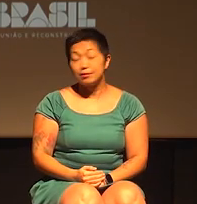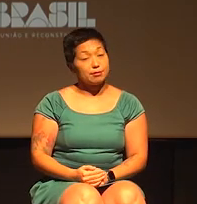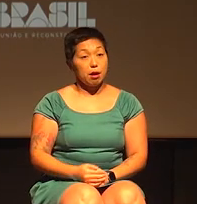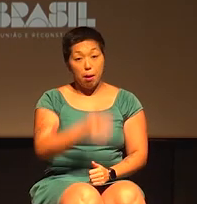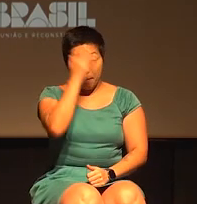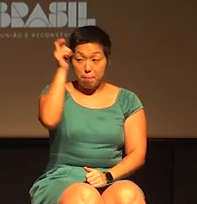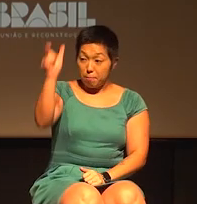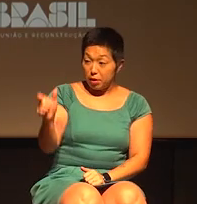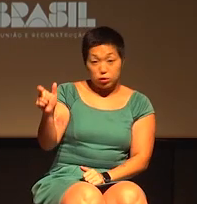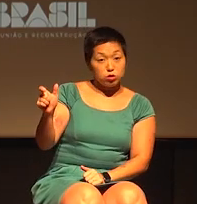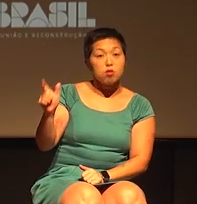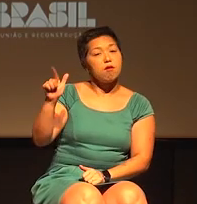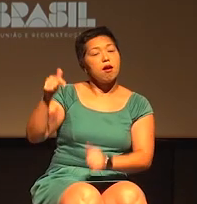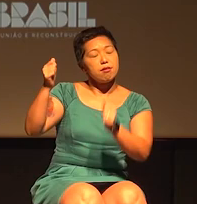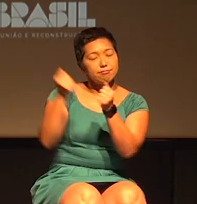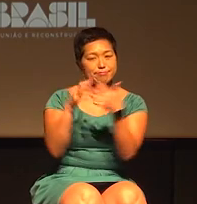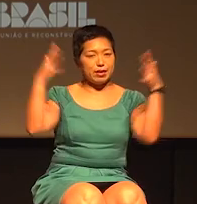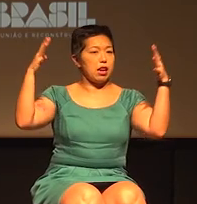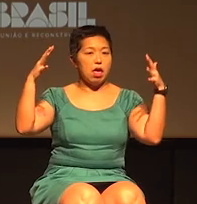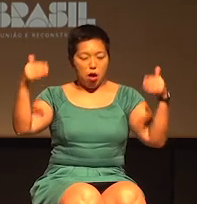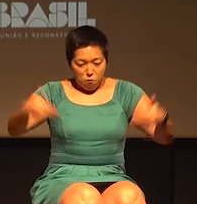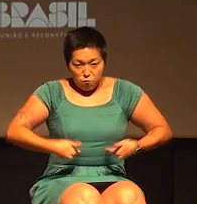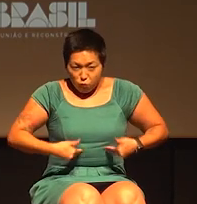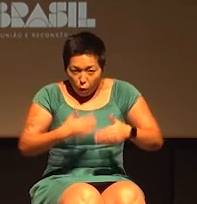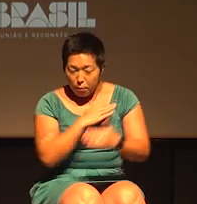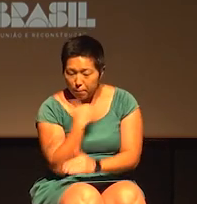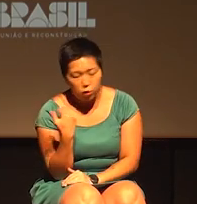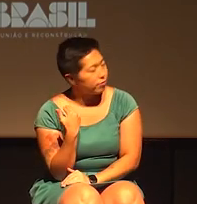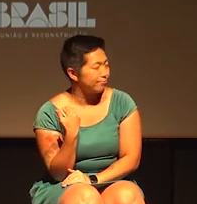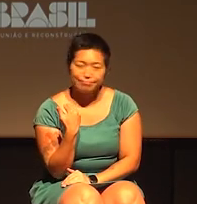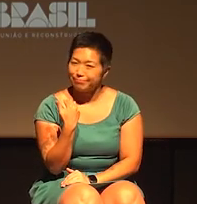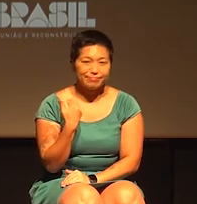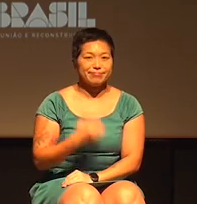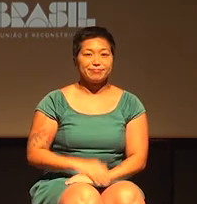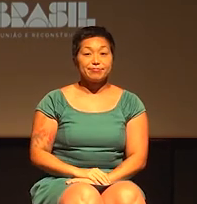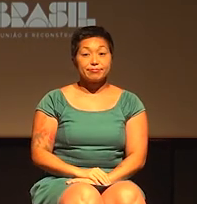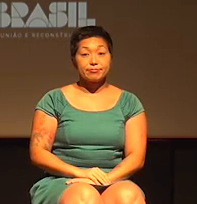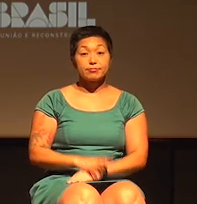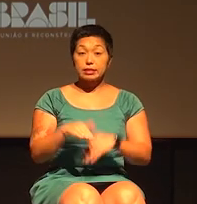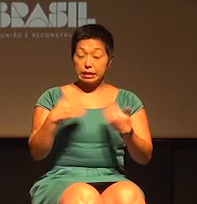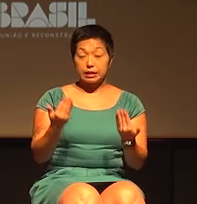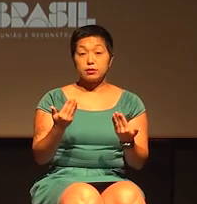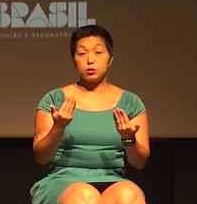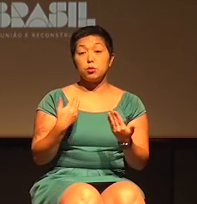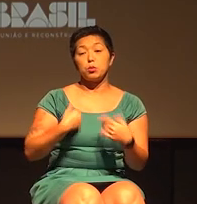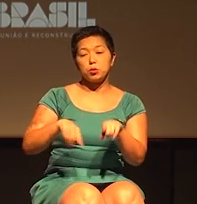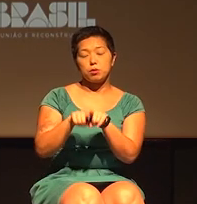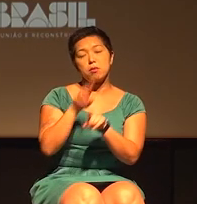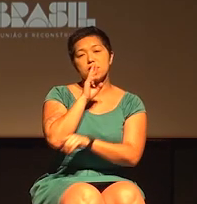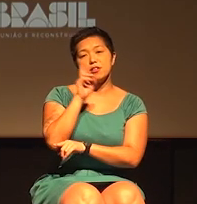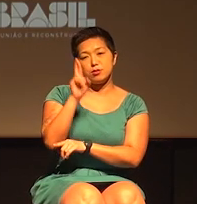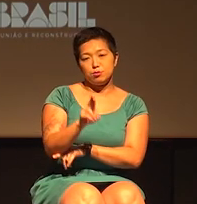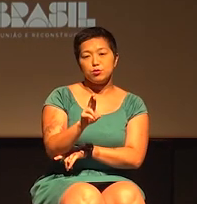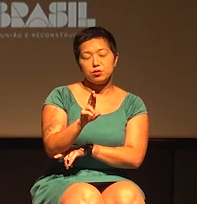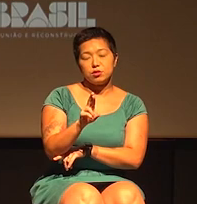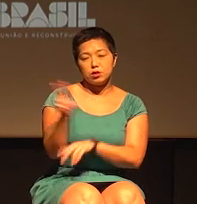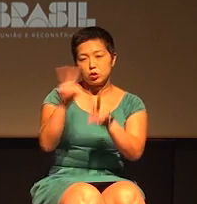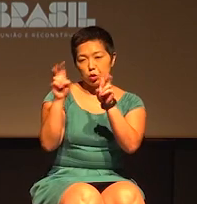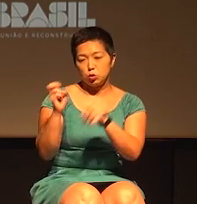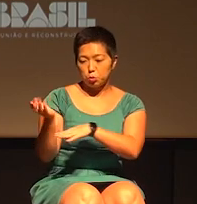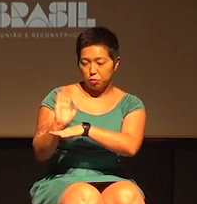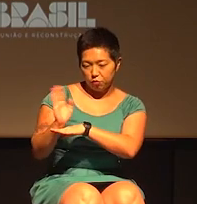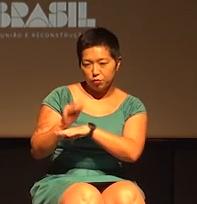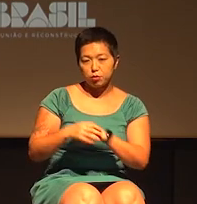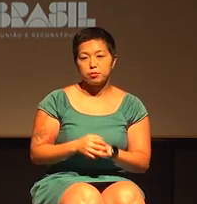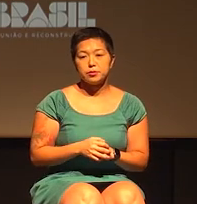brilhar não para morrer de fome Néa eh e e bom eu eh vou responder assim essa questão do filme